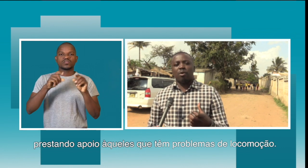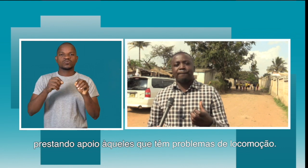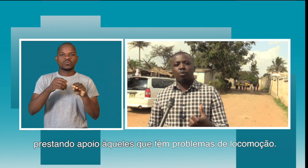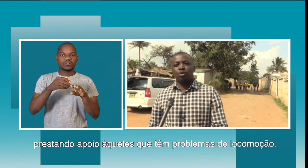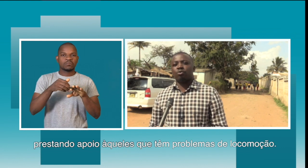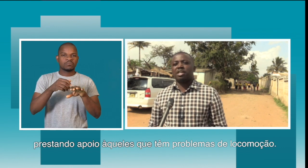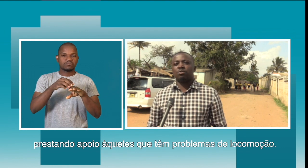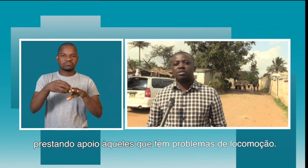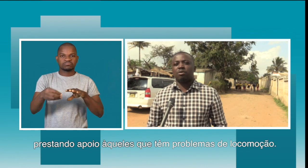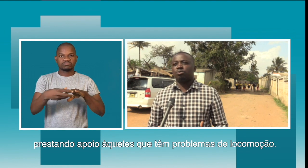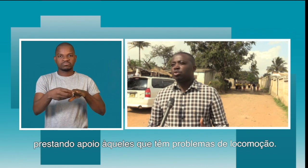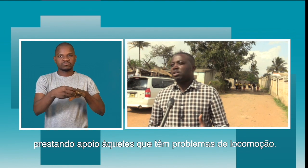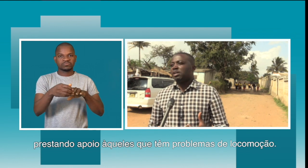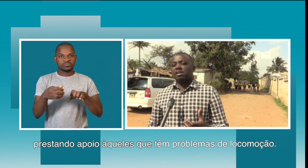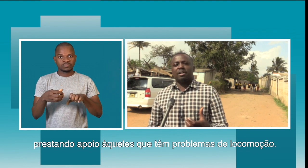prestando apoio